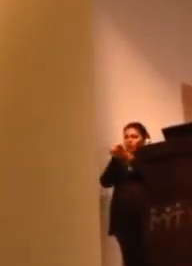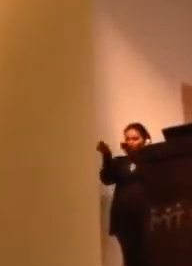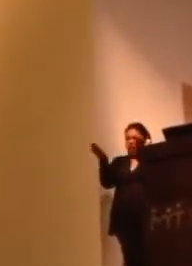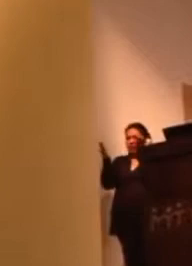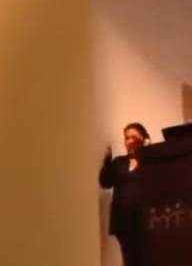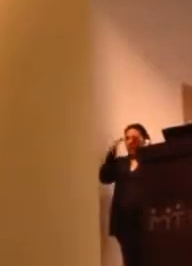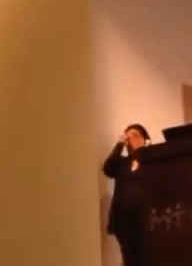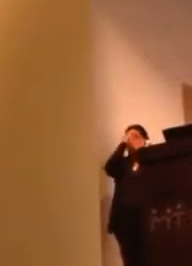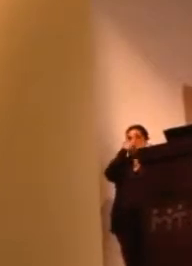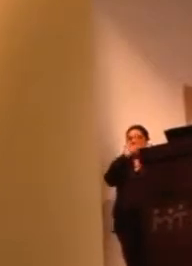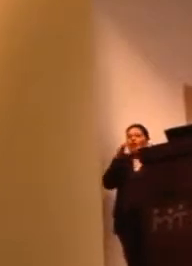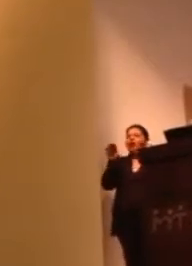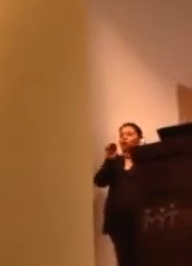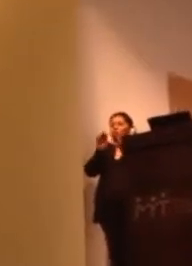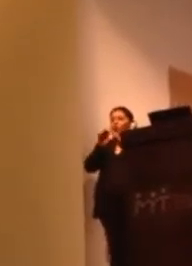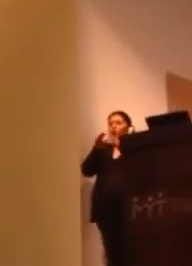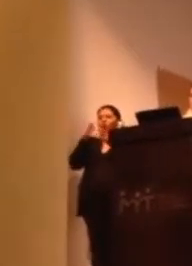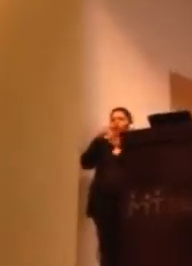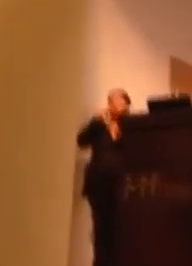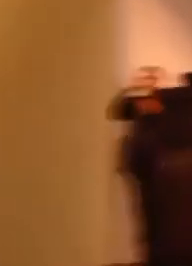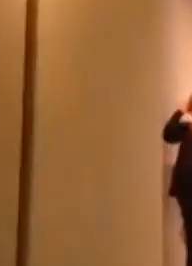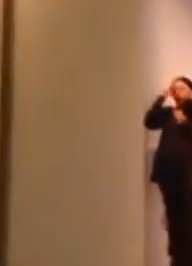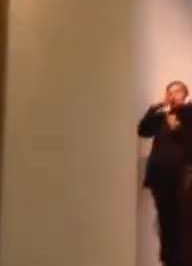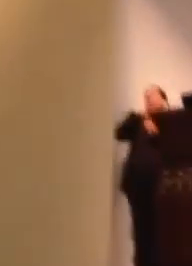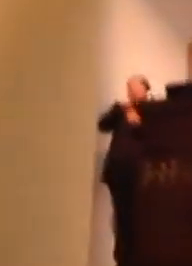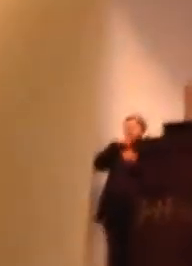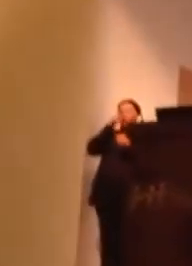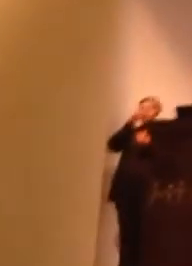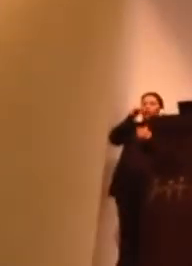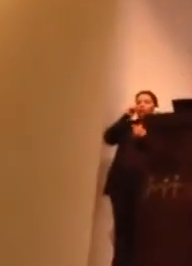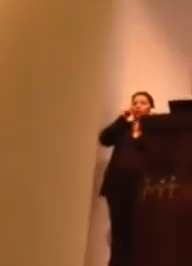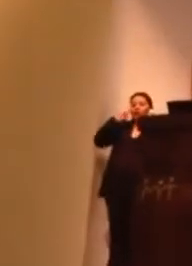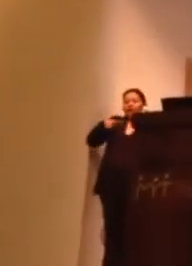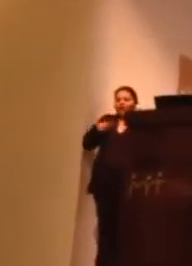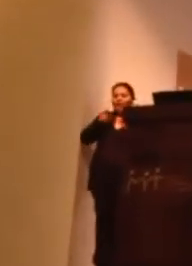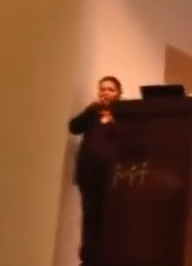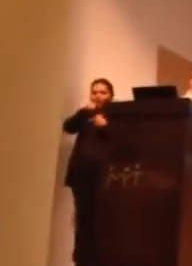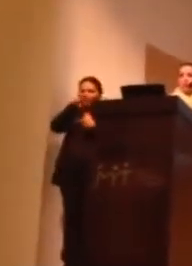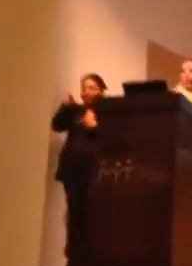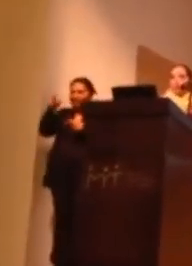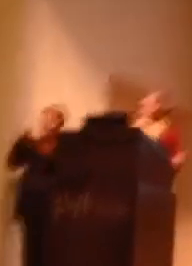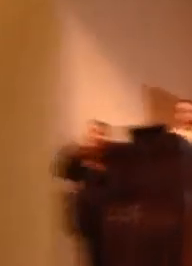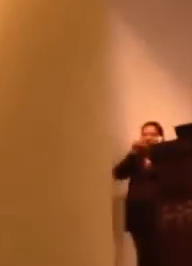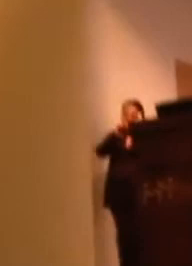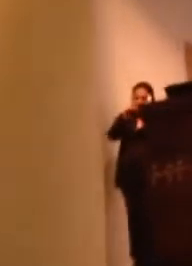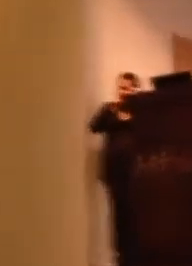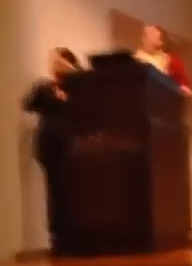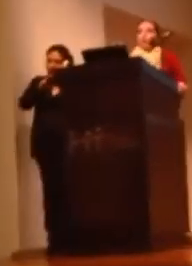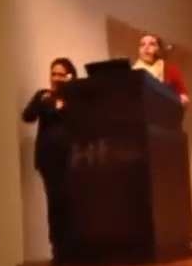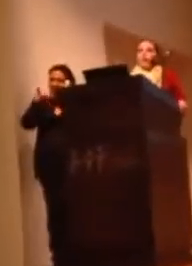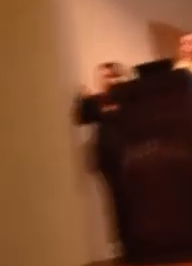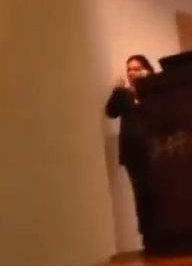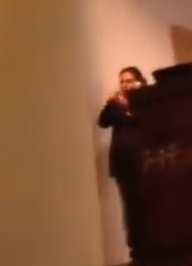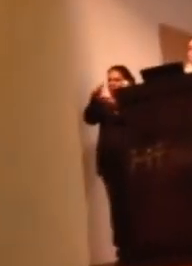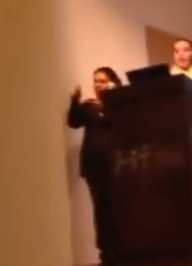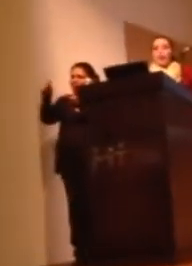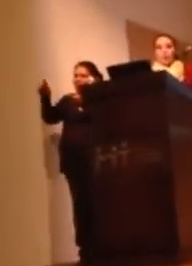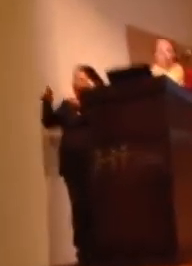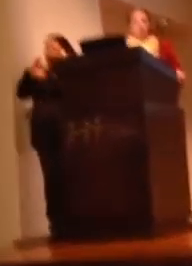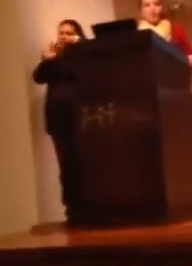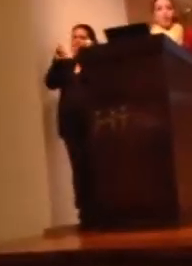esquema de cómo analizar fácilmente las personalidades de los niños para ubicarlos en el salón. Un niño